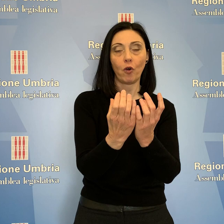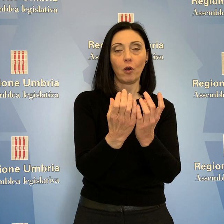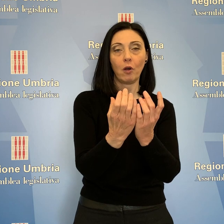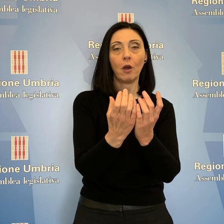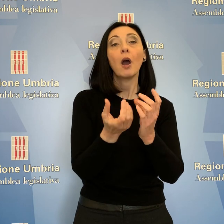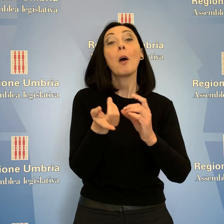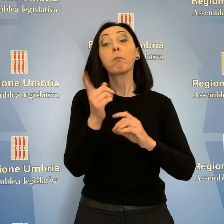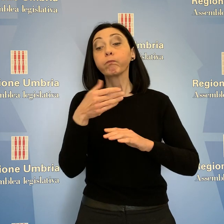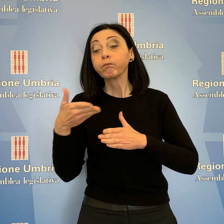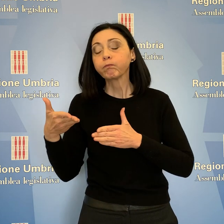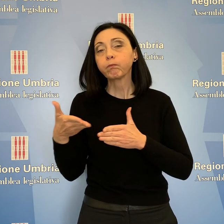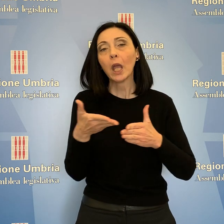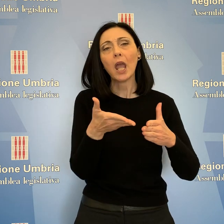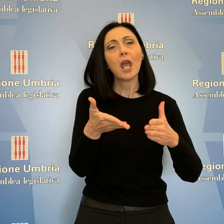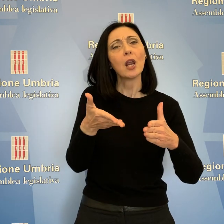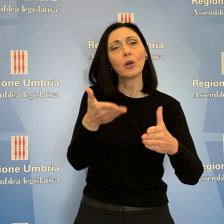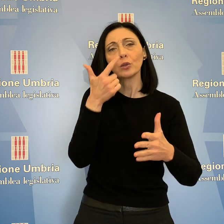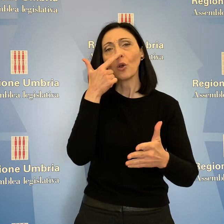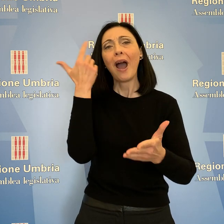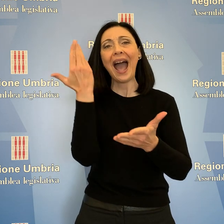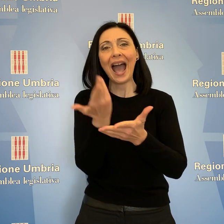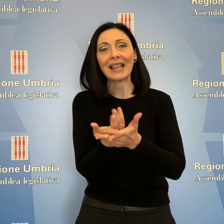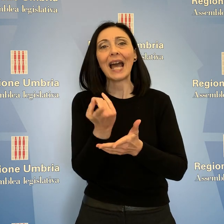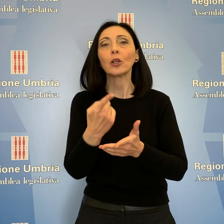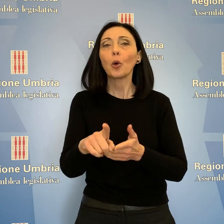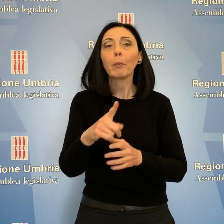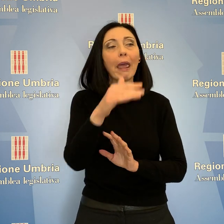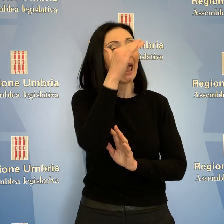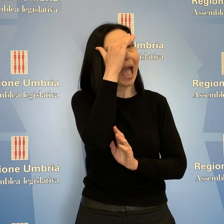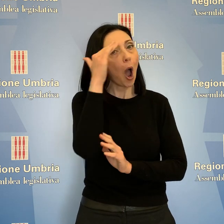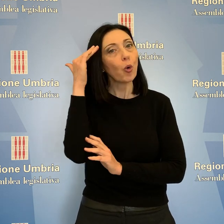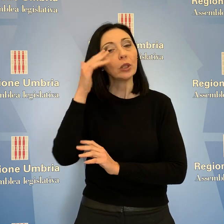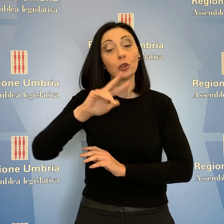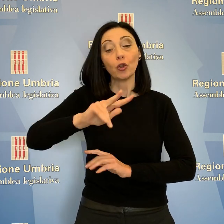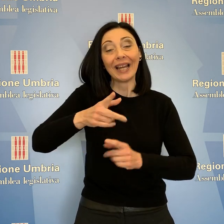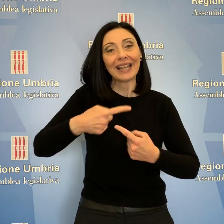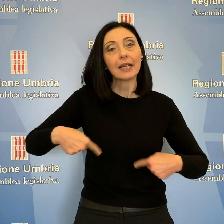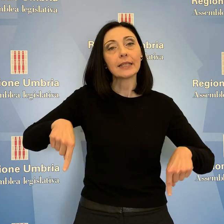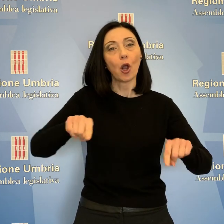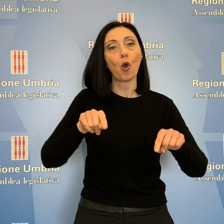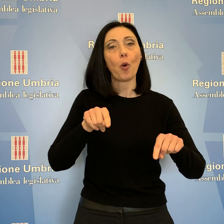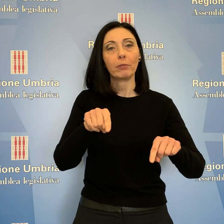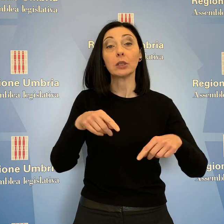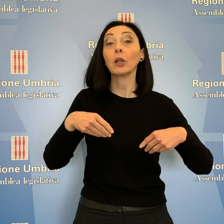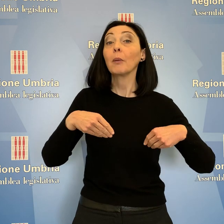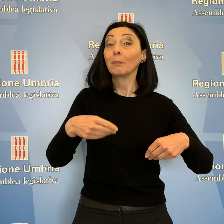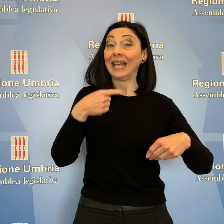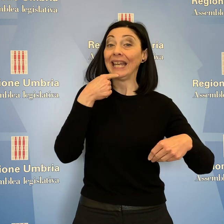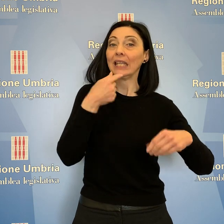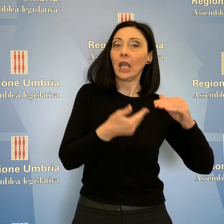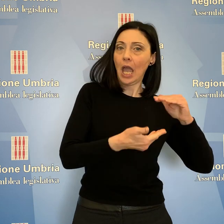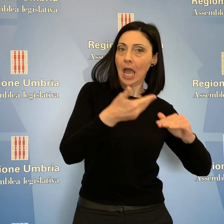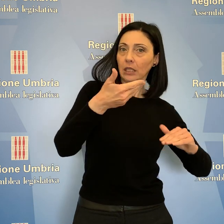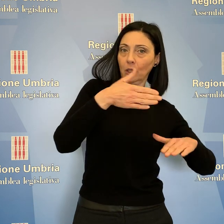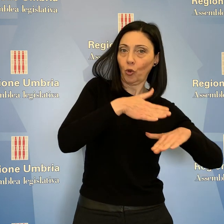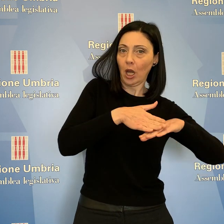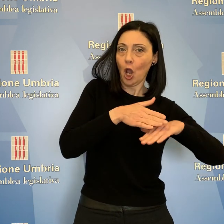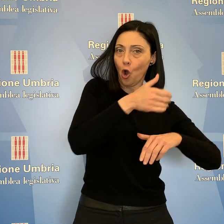e ad intraprendere un percorso volto a programmare audizioni presso la Terza Commissione alla presenza degli assessori competenti,